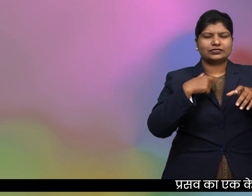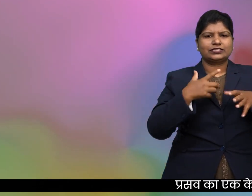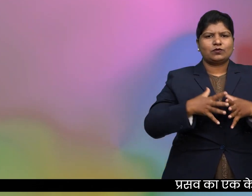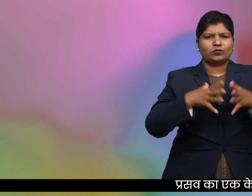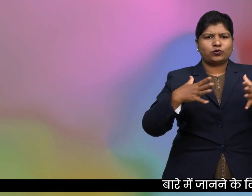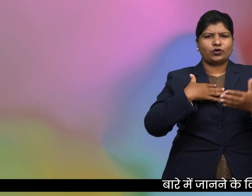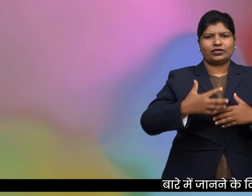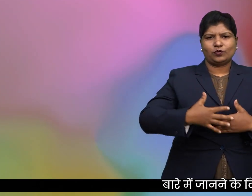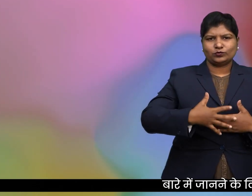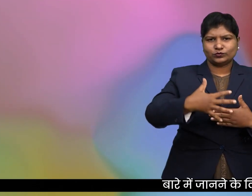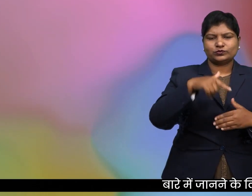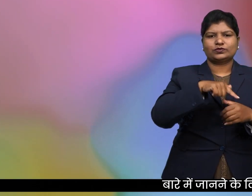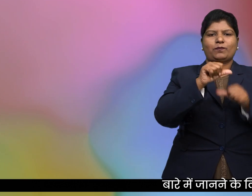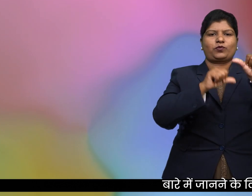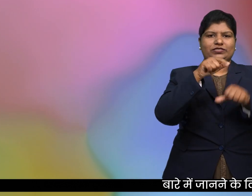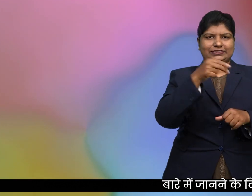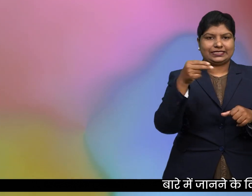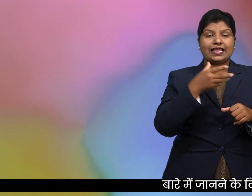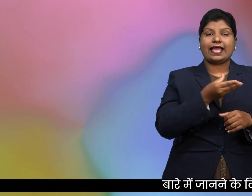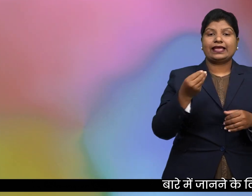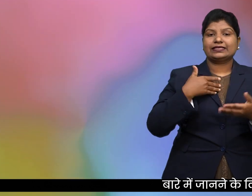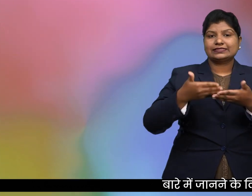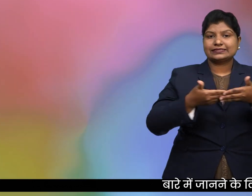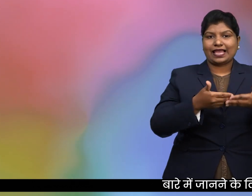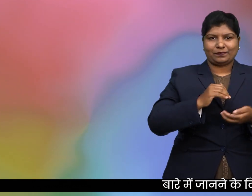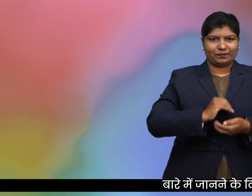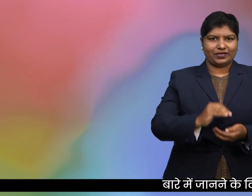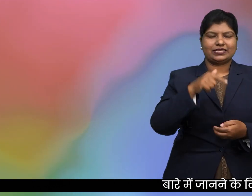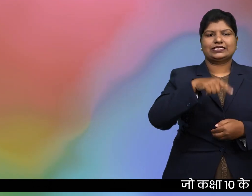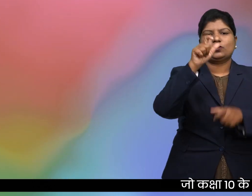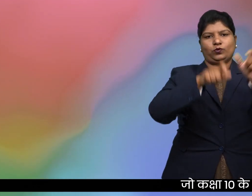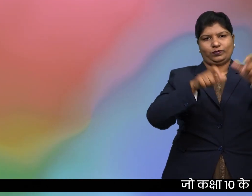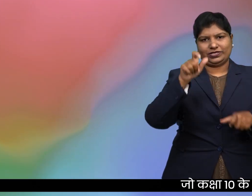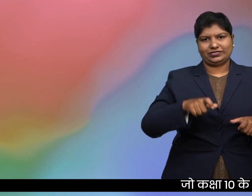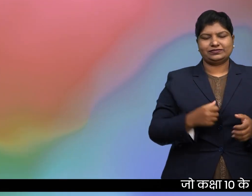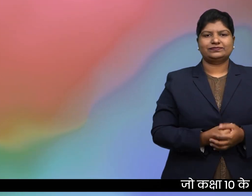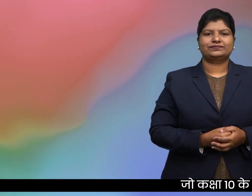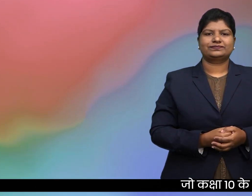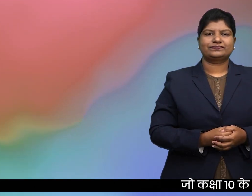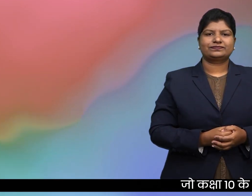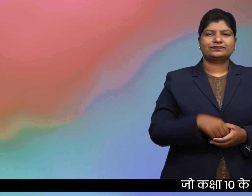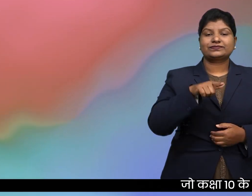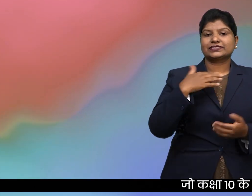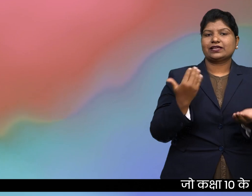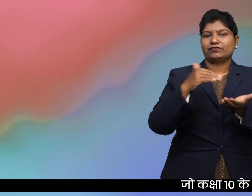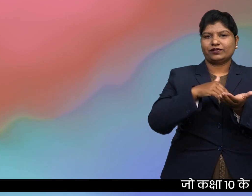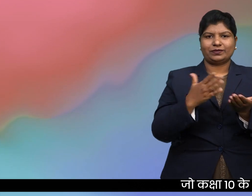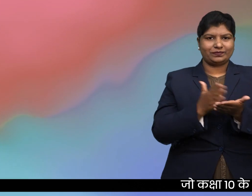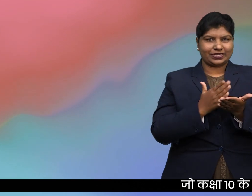के बारे में जानने के लिए, जो कक्षा 10वीं